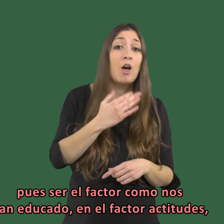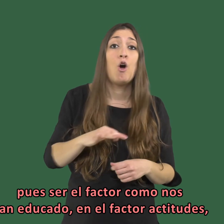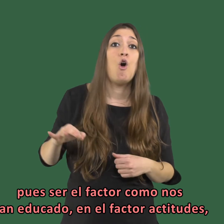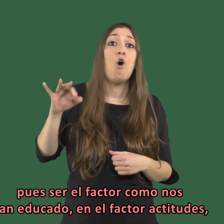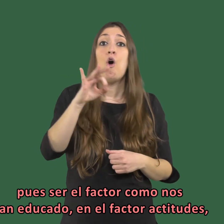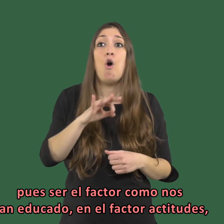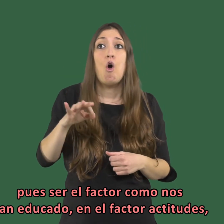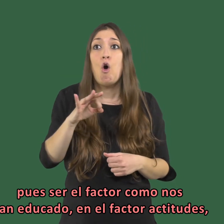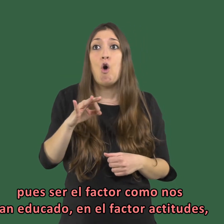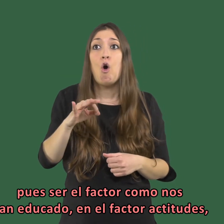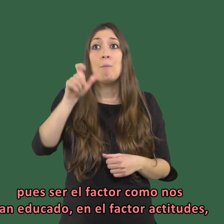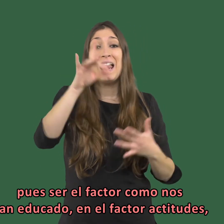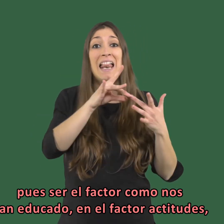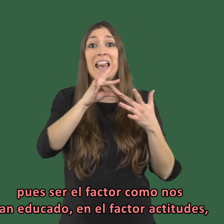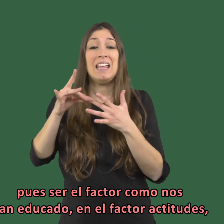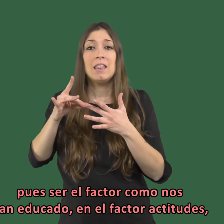ser el factor